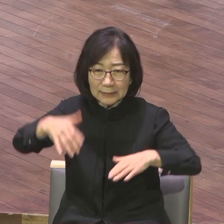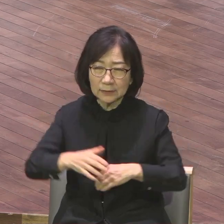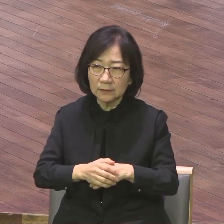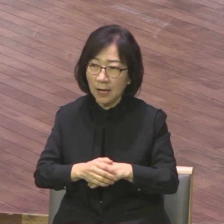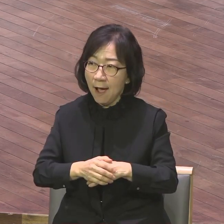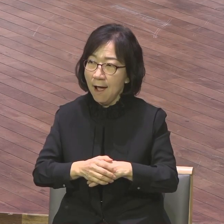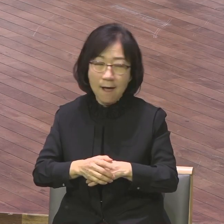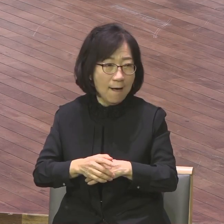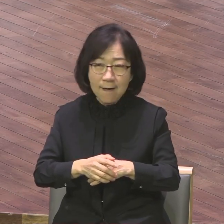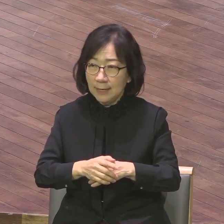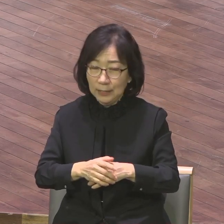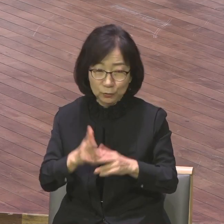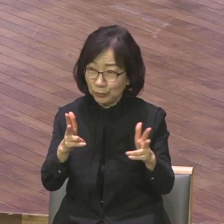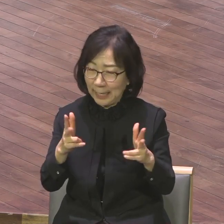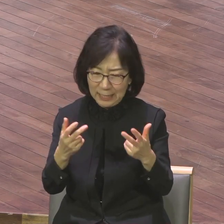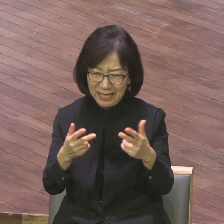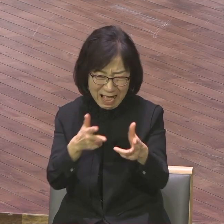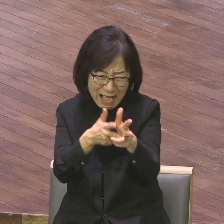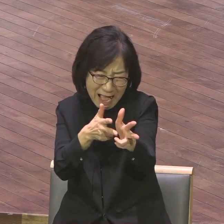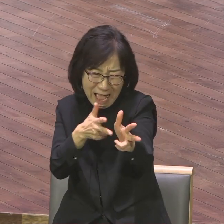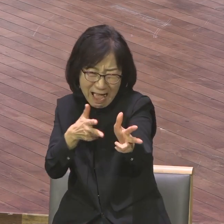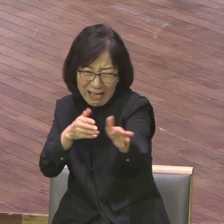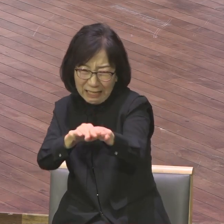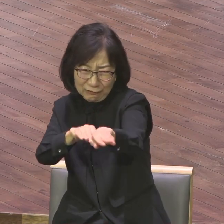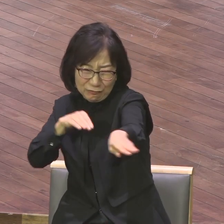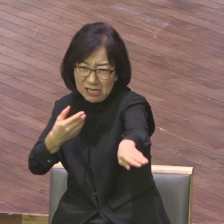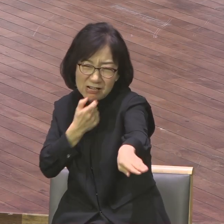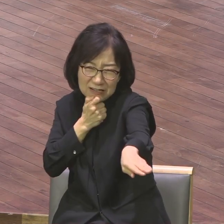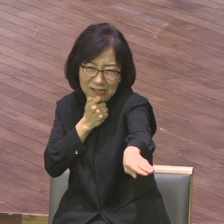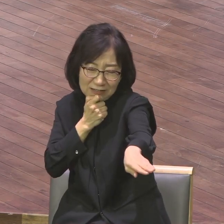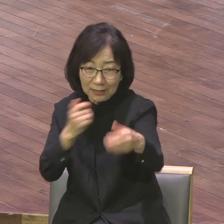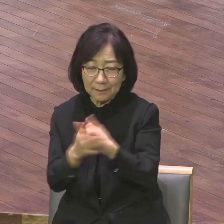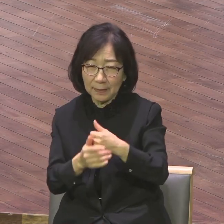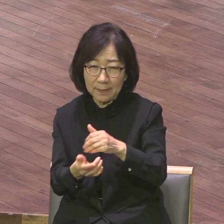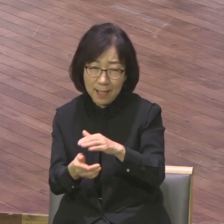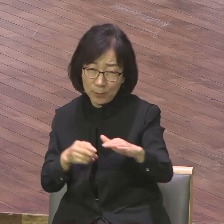예배에 실패한 사람입니다. 최종 마지막까지.